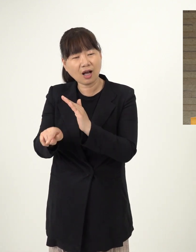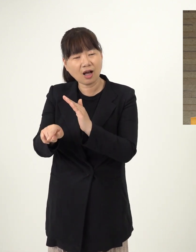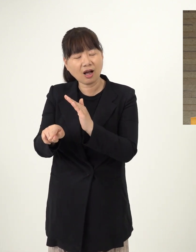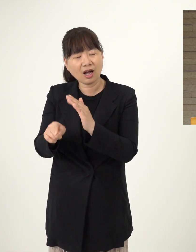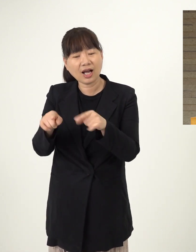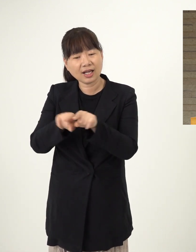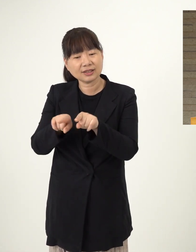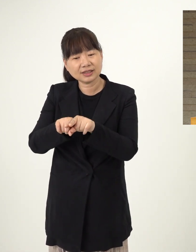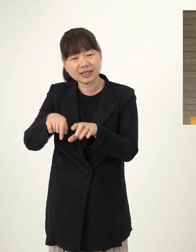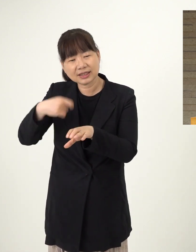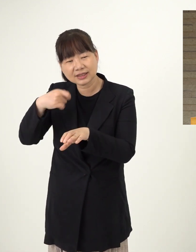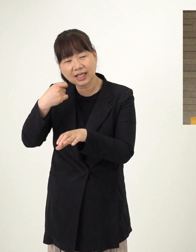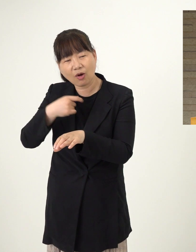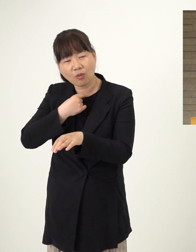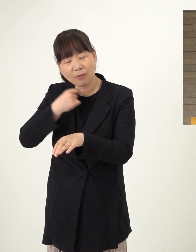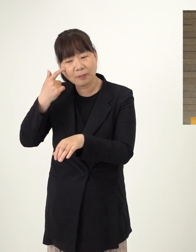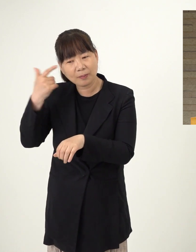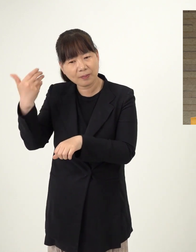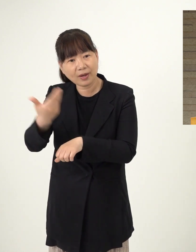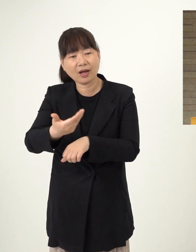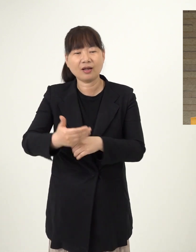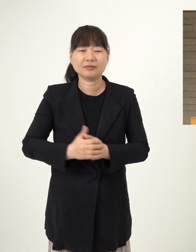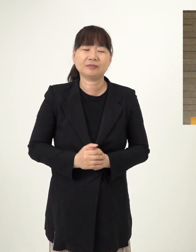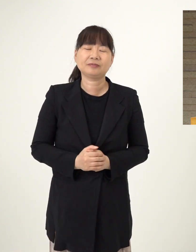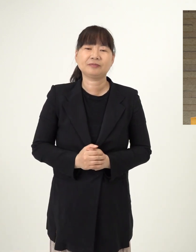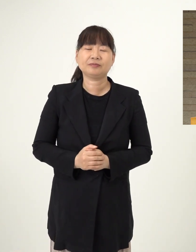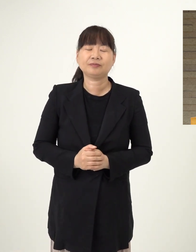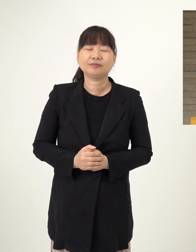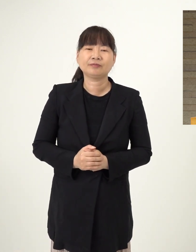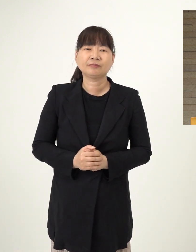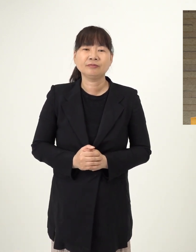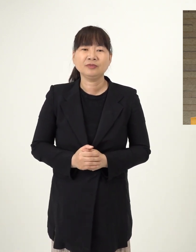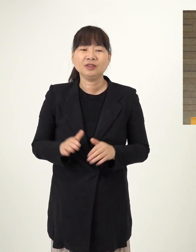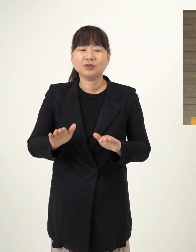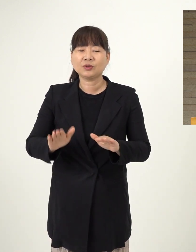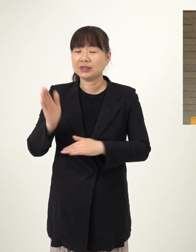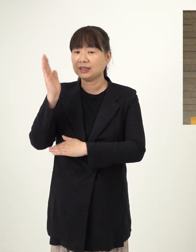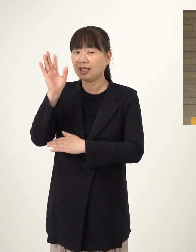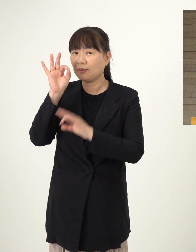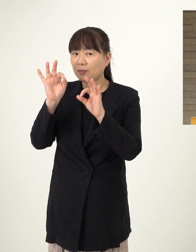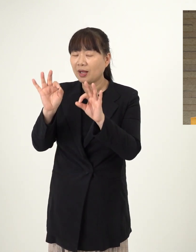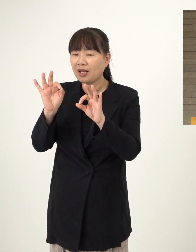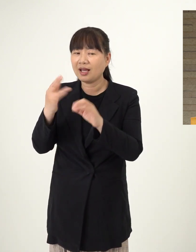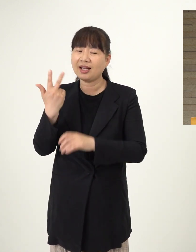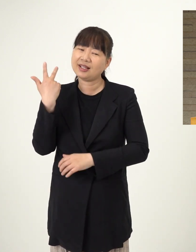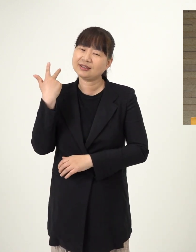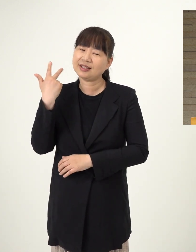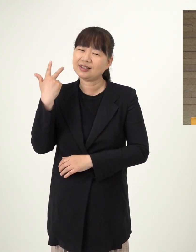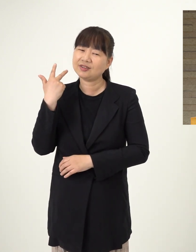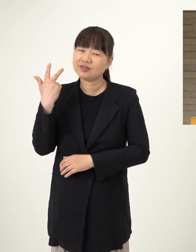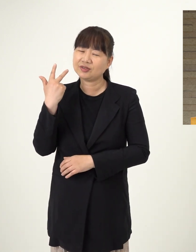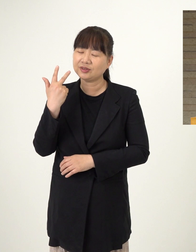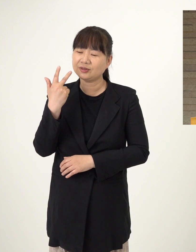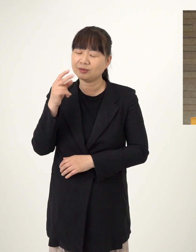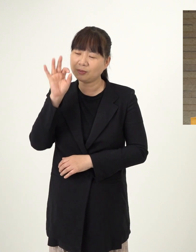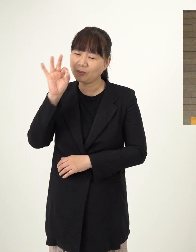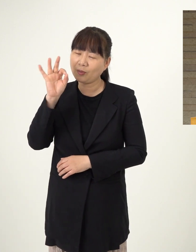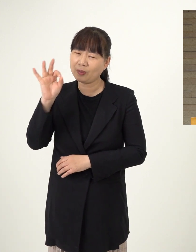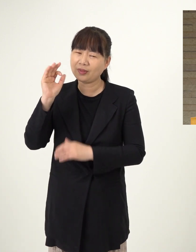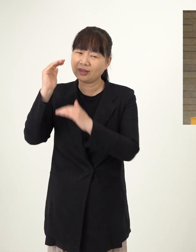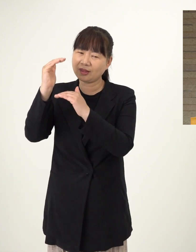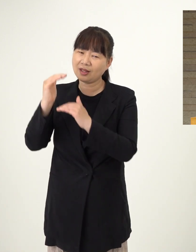원하십니까? 이렇게 물었던 거죠. 자, 근데 여러분, 오늘 이야기는 지난주